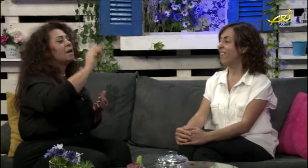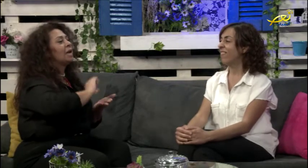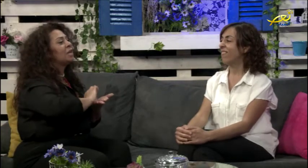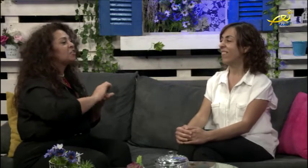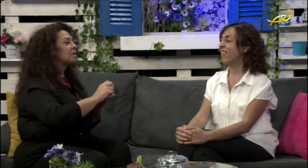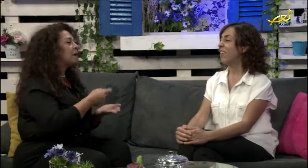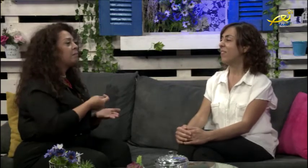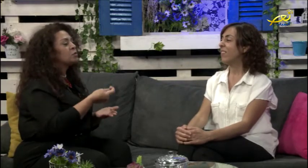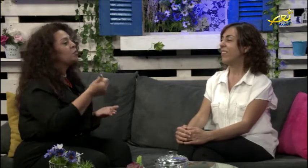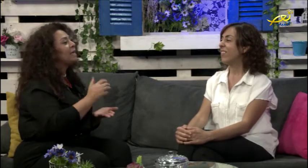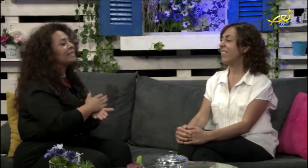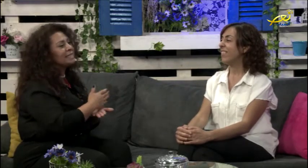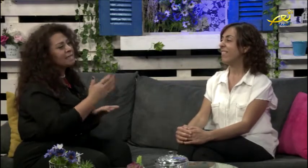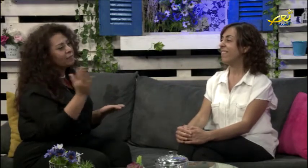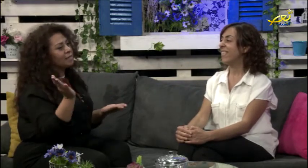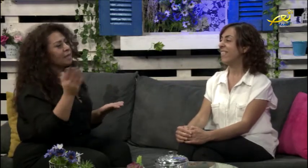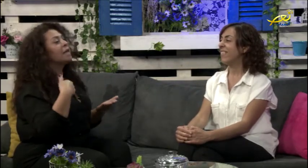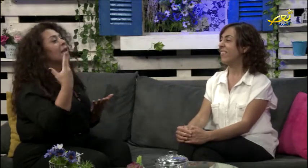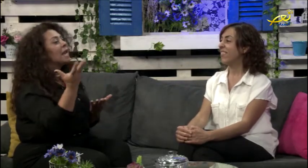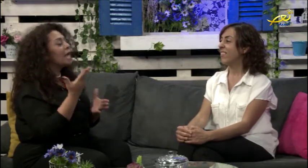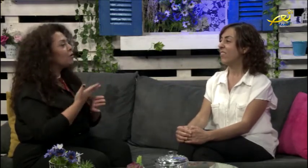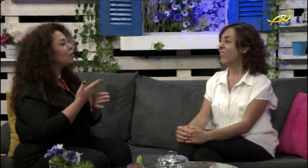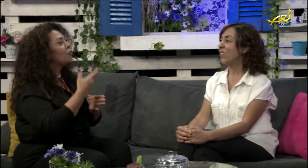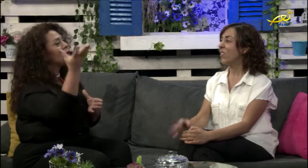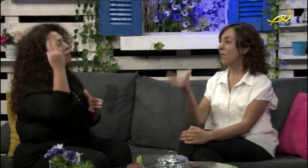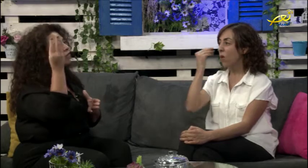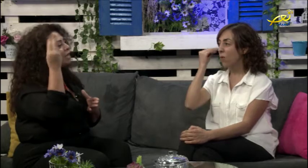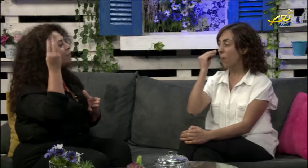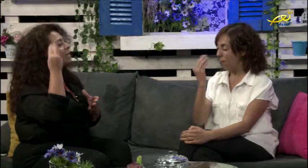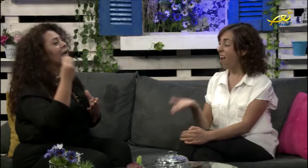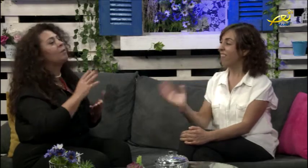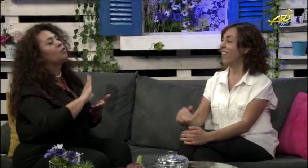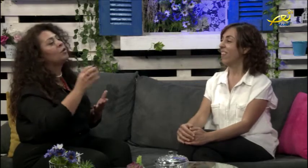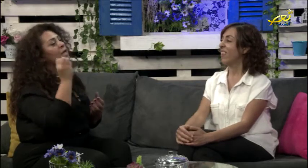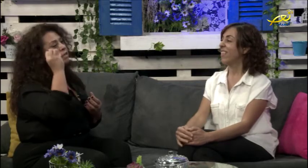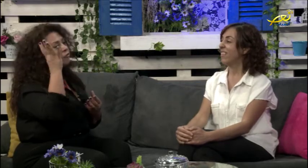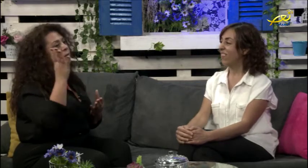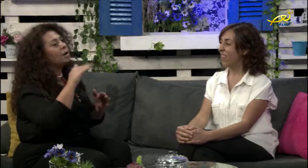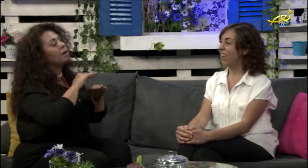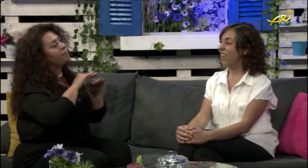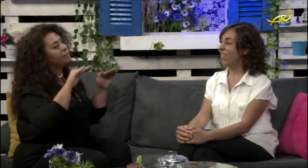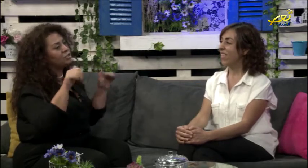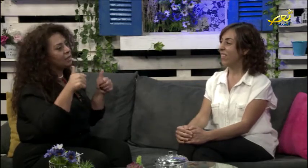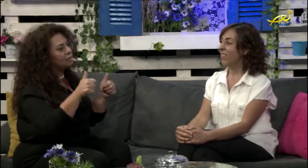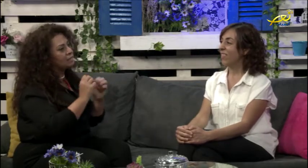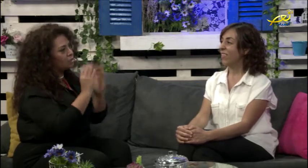على الجامعة بسهولة كتير كبيرة، لأنه المفاهيم كلها عم يقدر يفهمها بشكل كتير